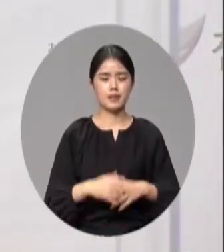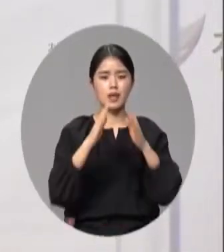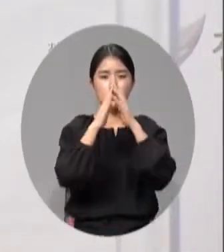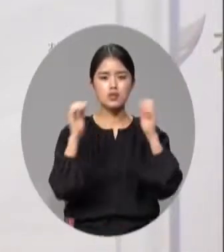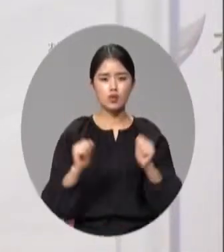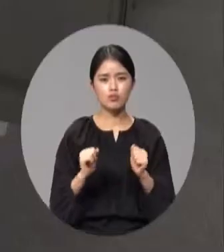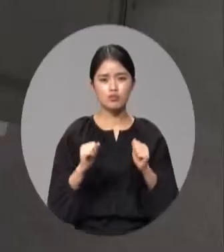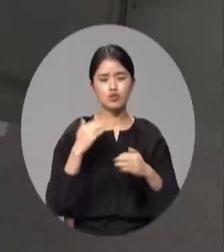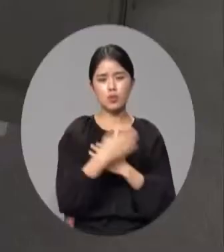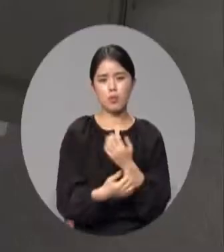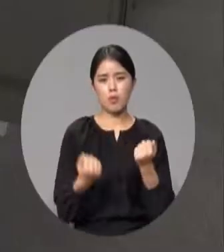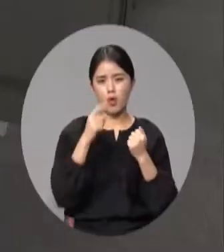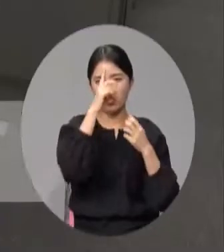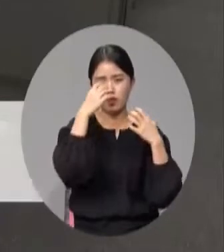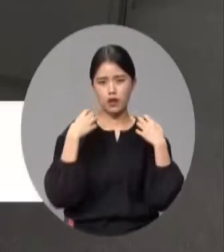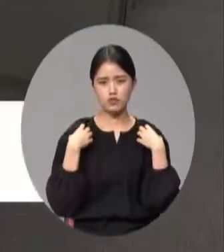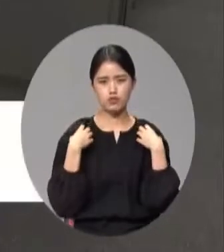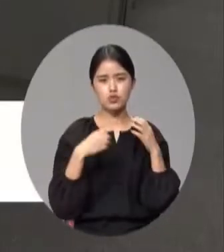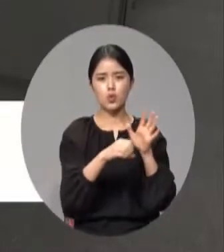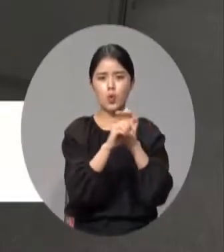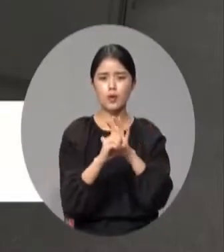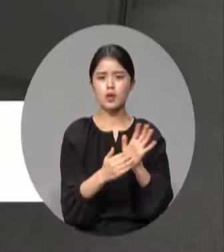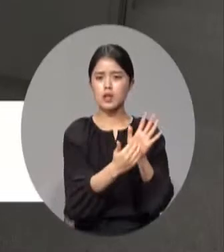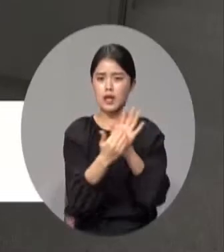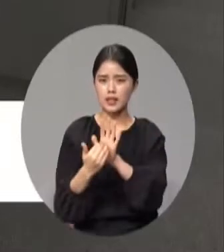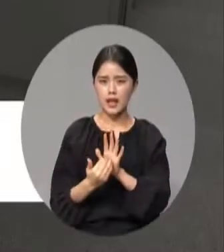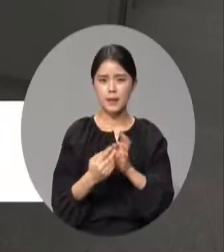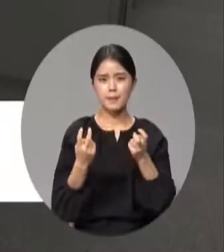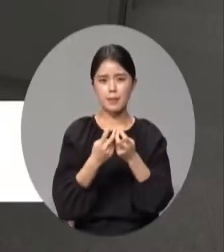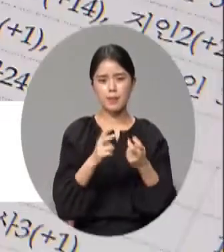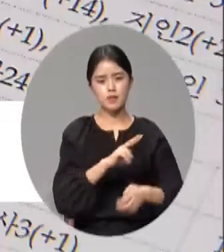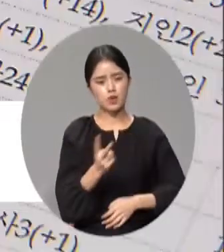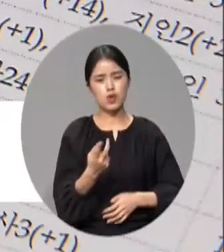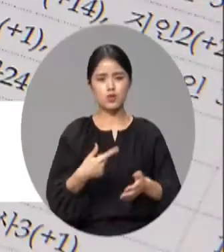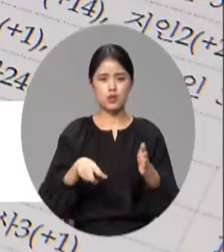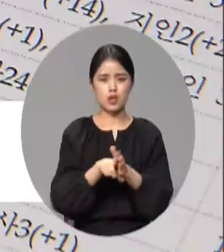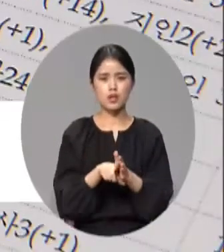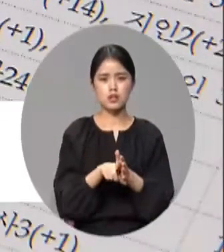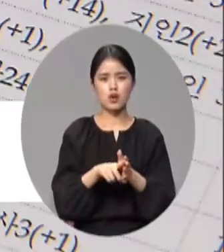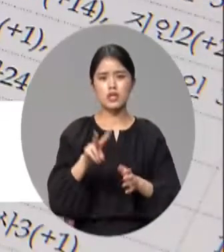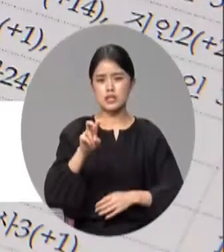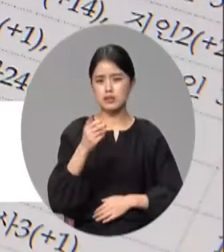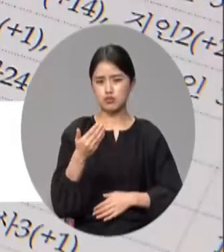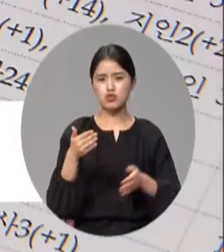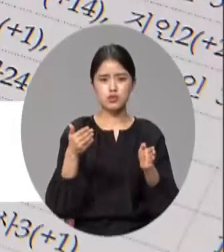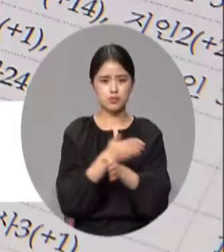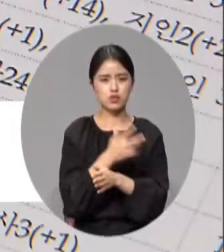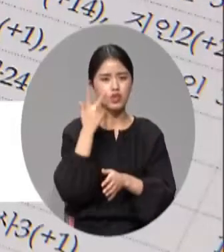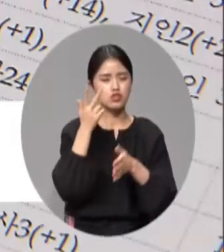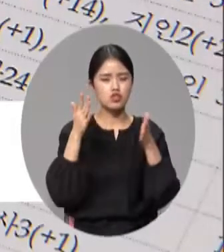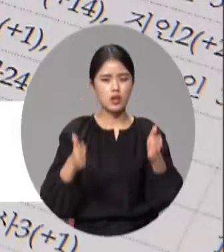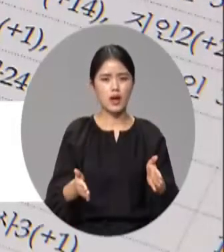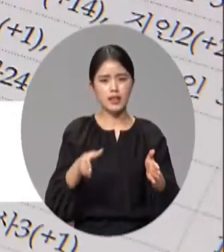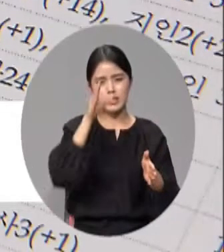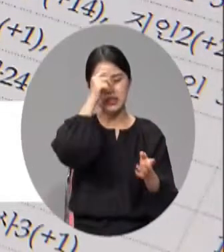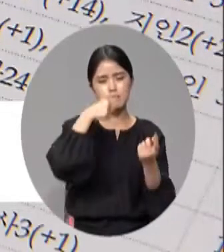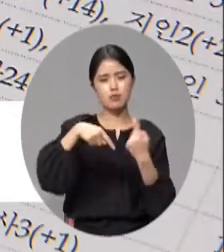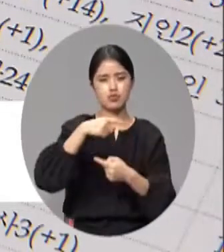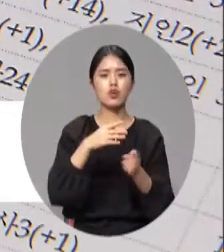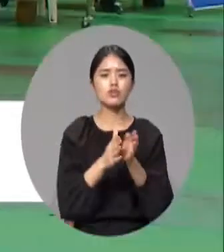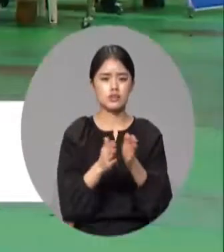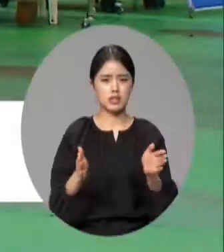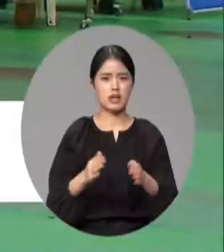전라북도 보건당국은 오미크론 대응 체계로 전환하기 위해 오는 29일부터 일주일간 시범 운영에